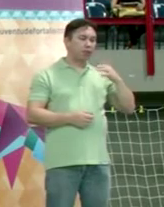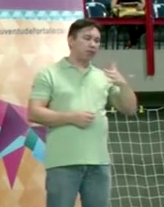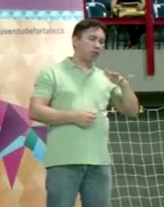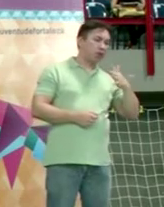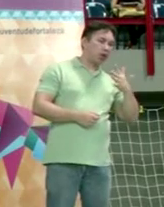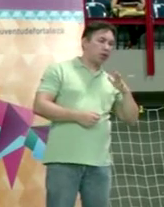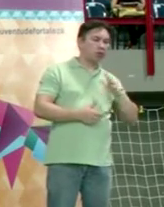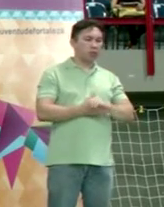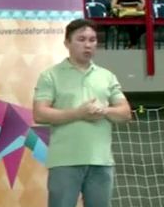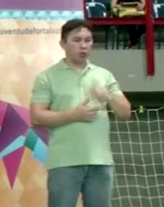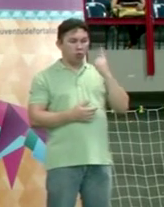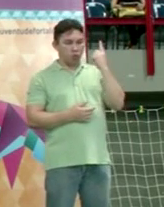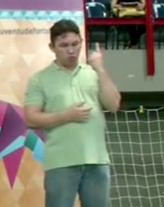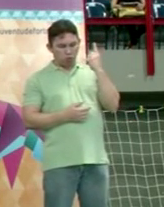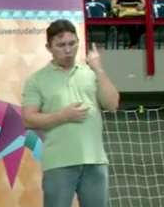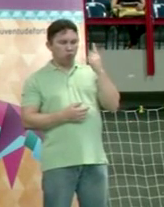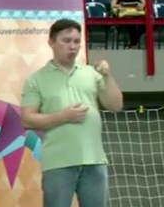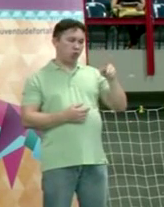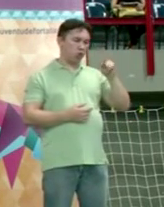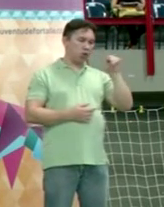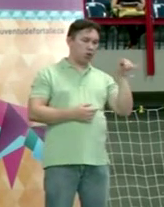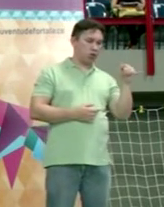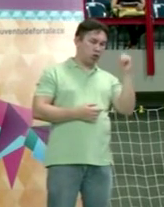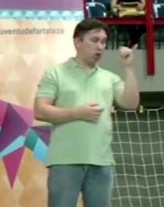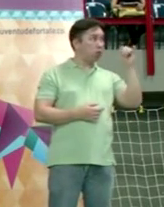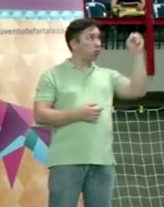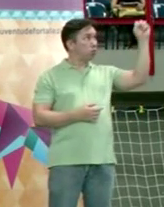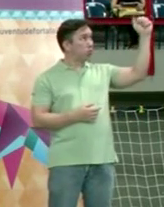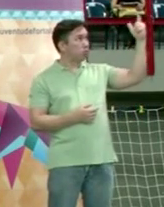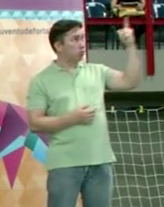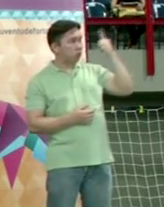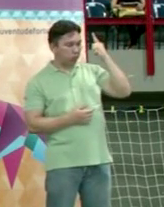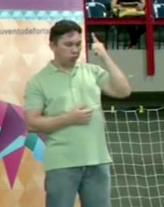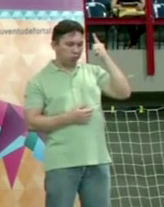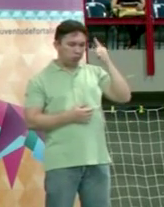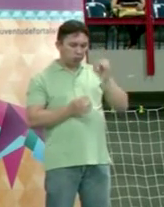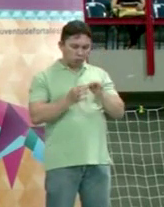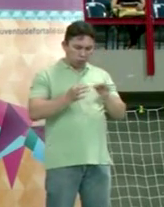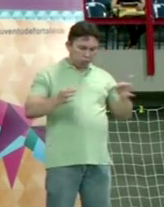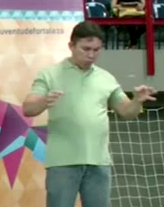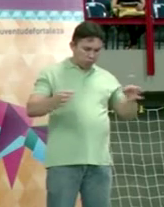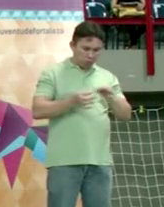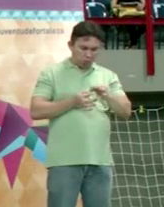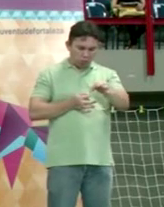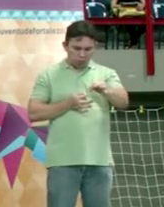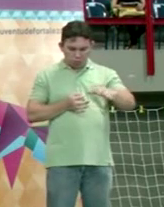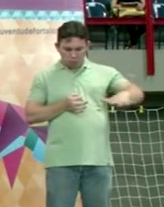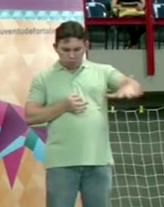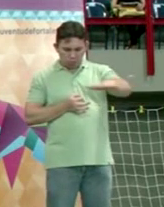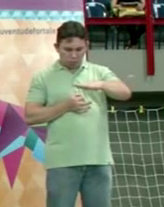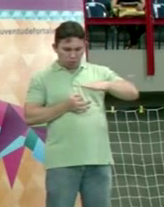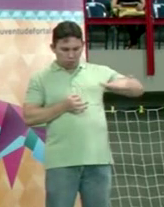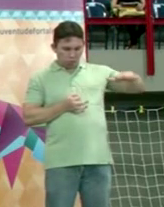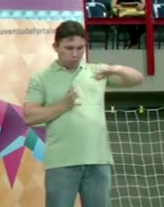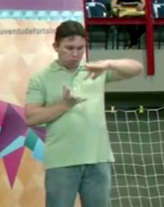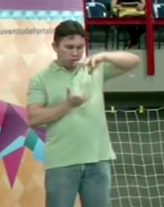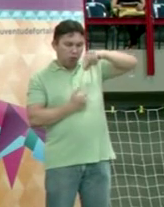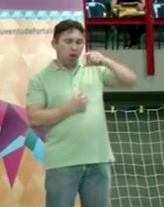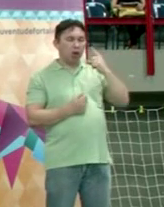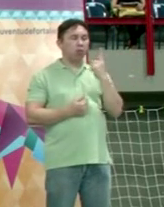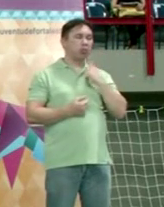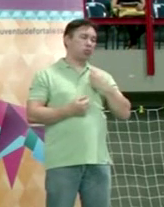aproximadamente 1 kJ de energia solar atinge cada metro quadrado da superfície terrestre por